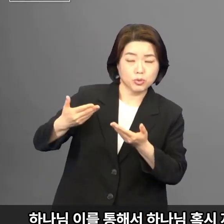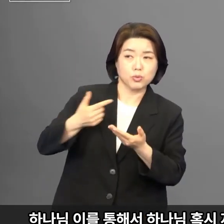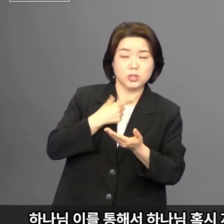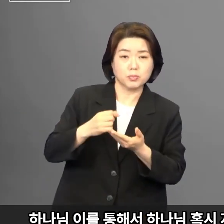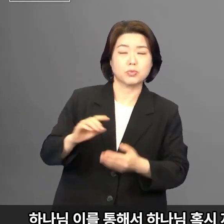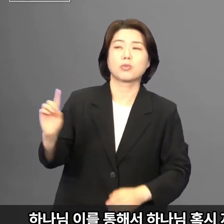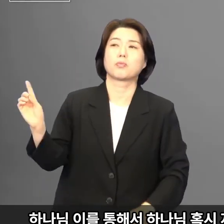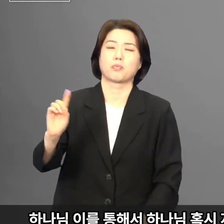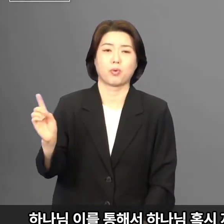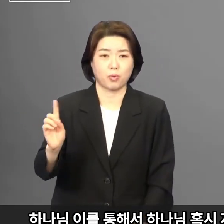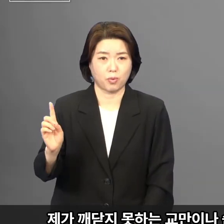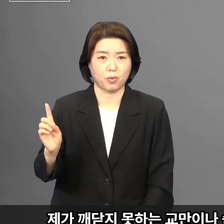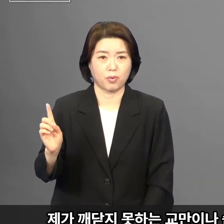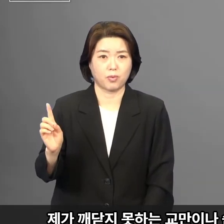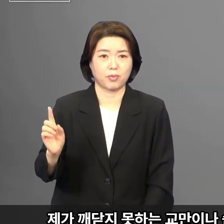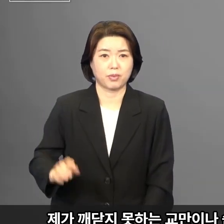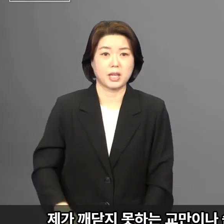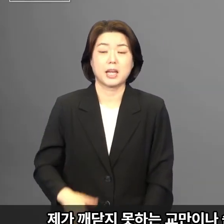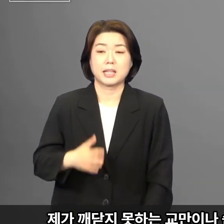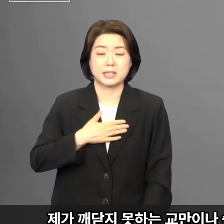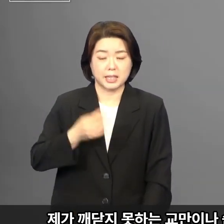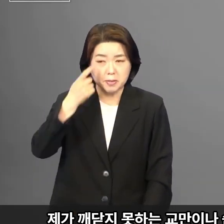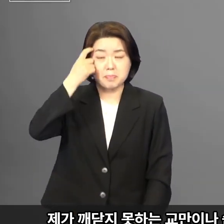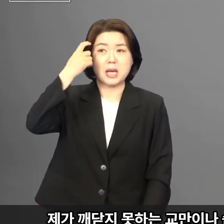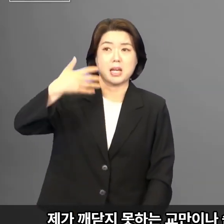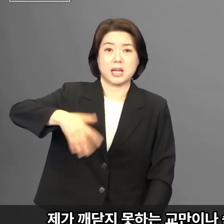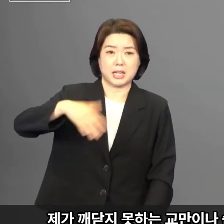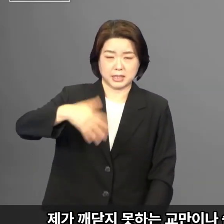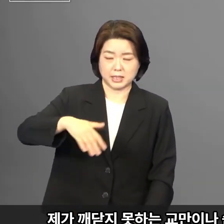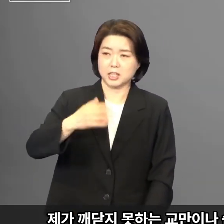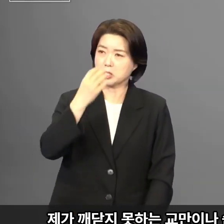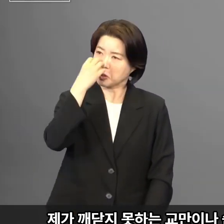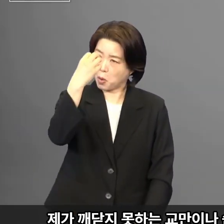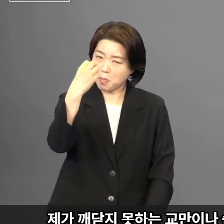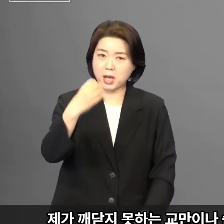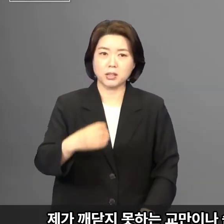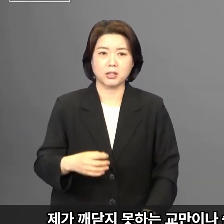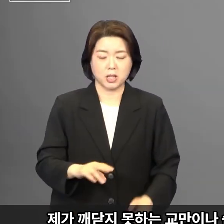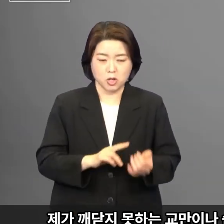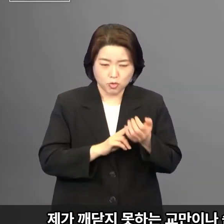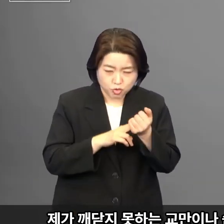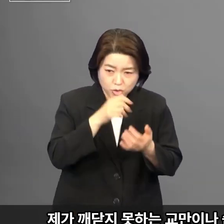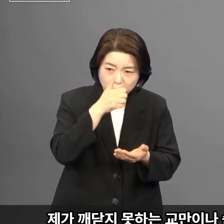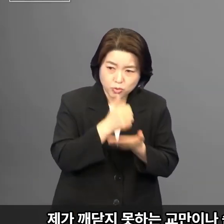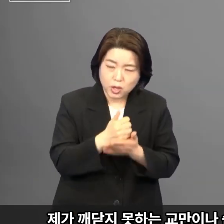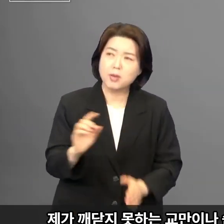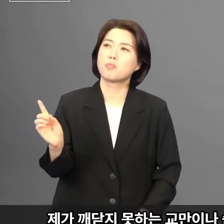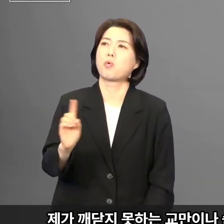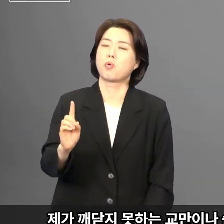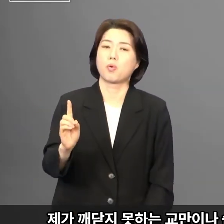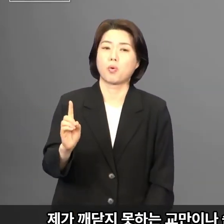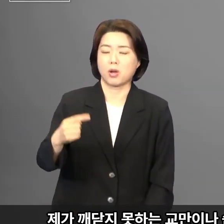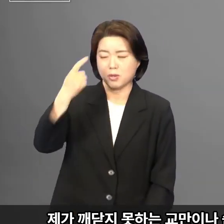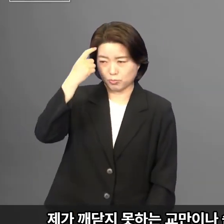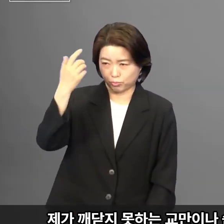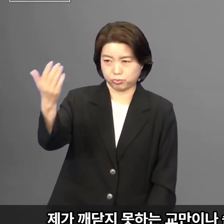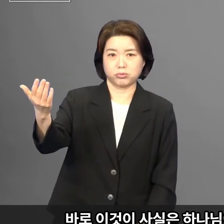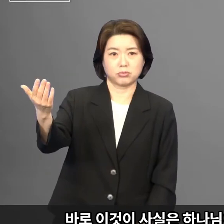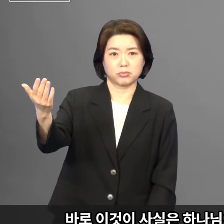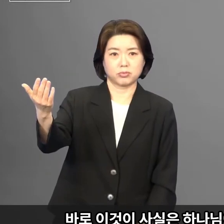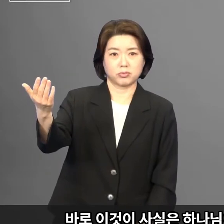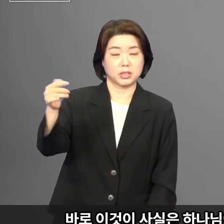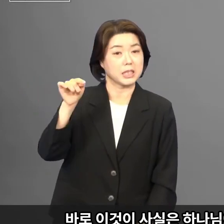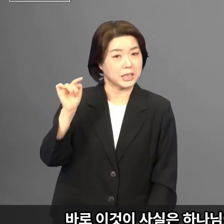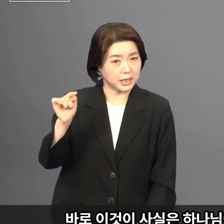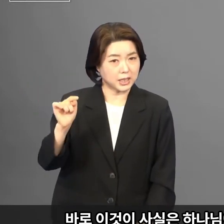것이 무엇입니까? 제가 깨닫지 못하는 교만이나 숨겨진 죄는 무엇입니까를 묻는 것,